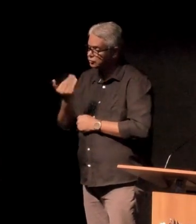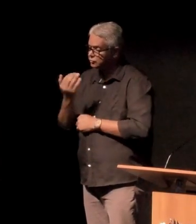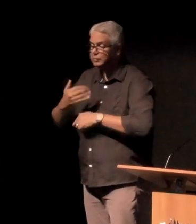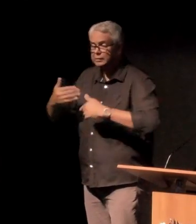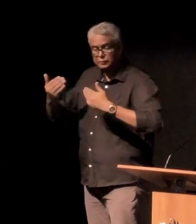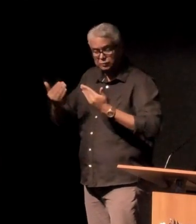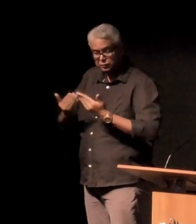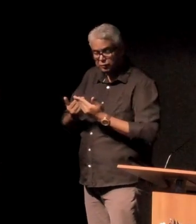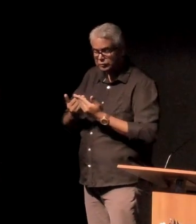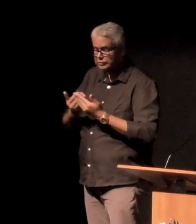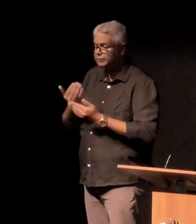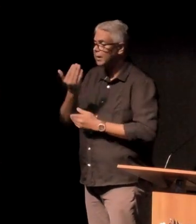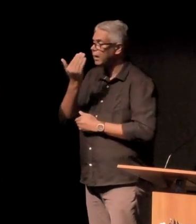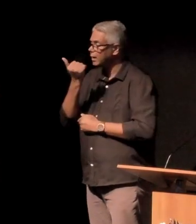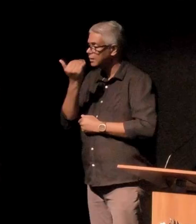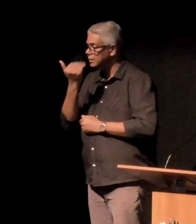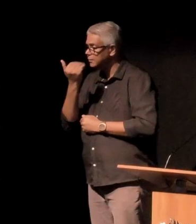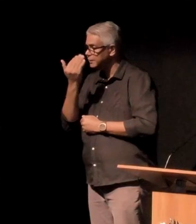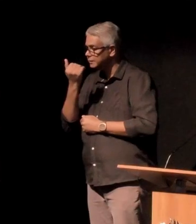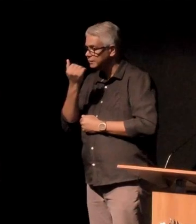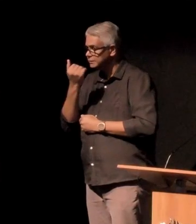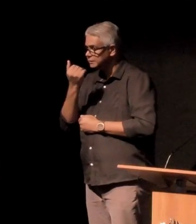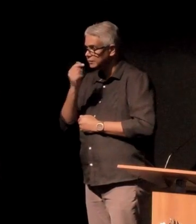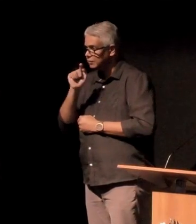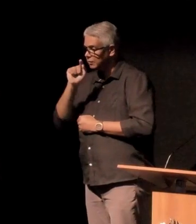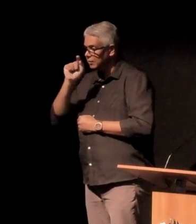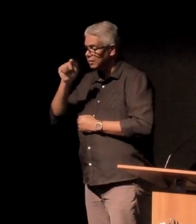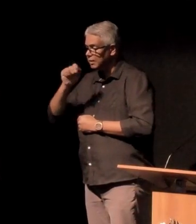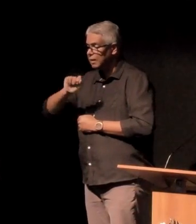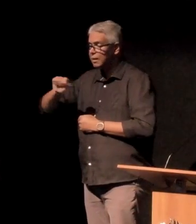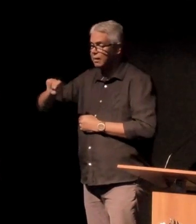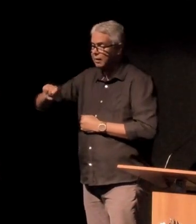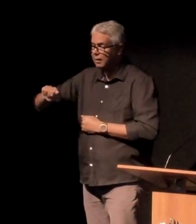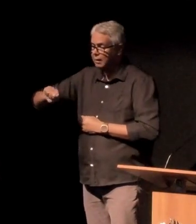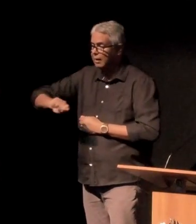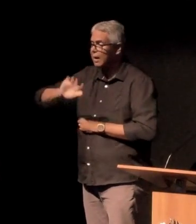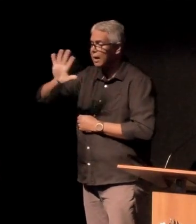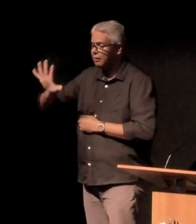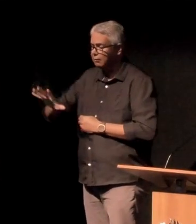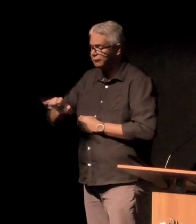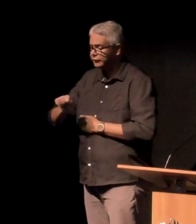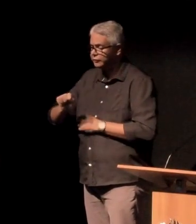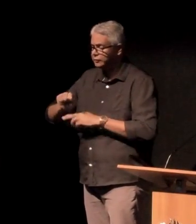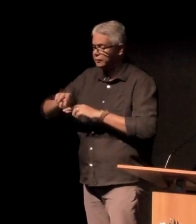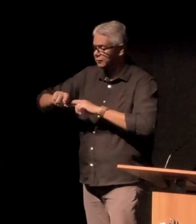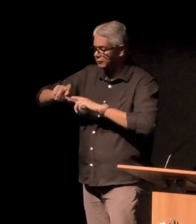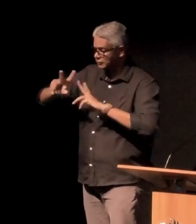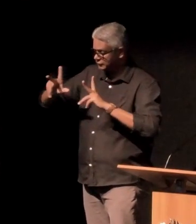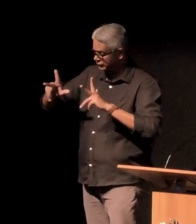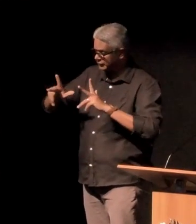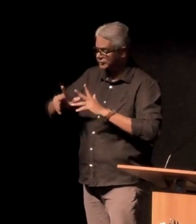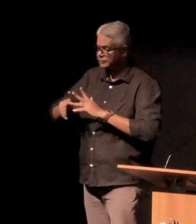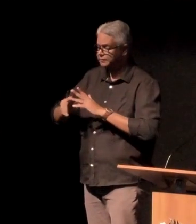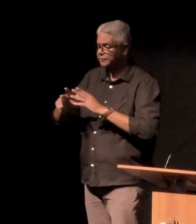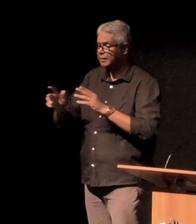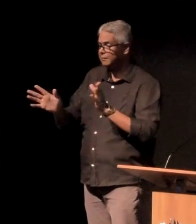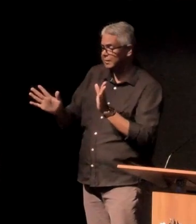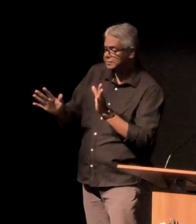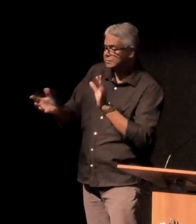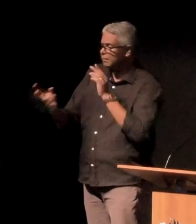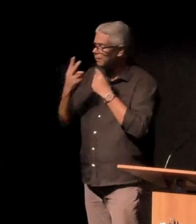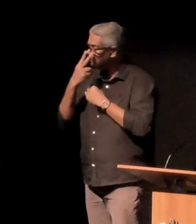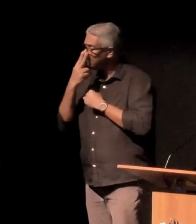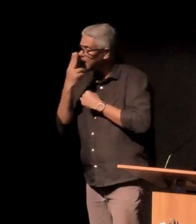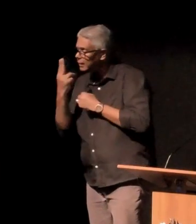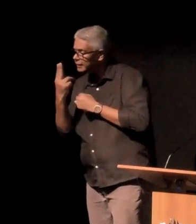a alimentação Quilombo alimentação lá para o referenciada tem ela dialoga muito